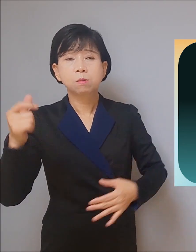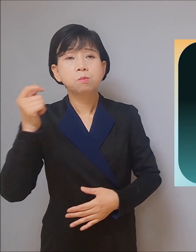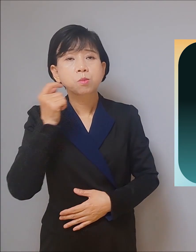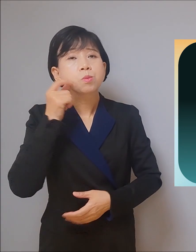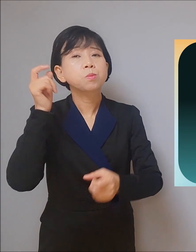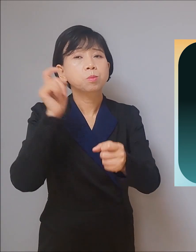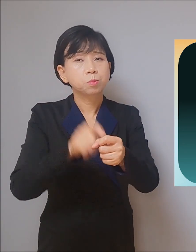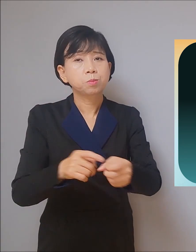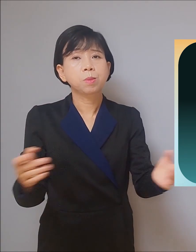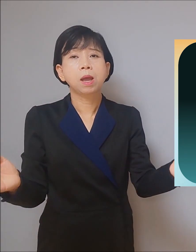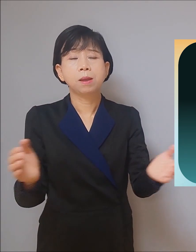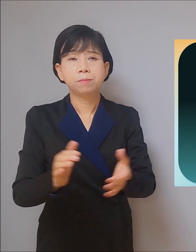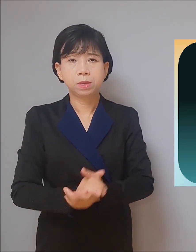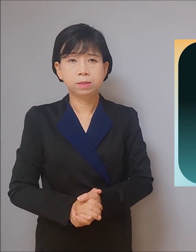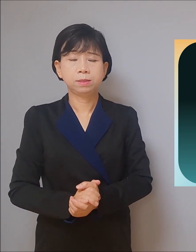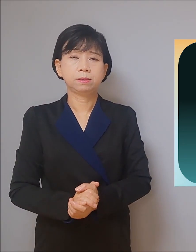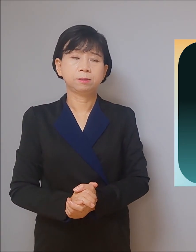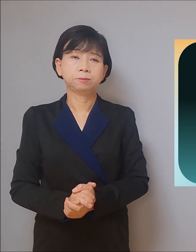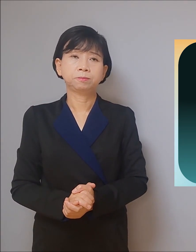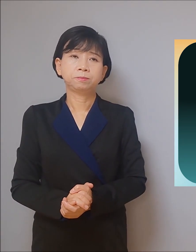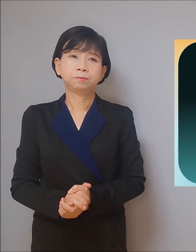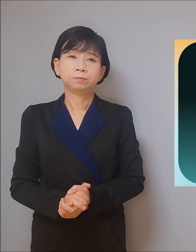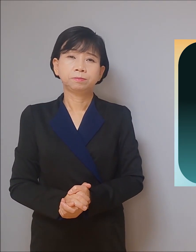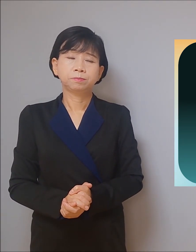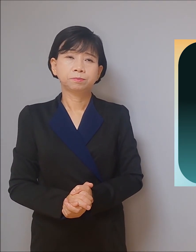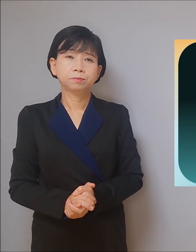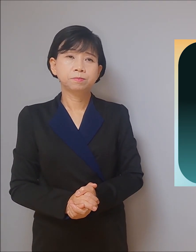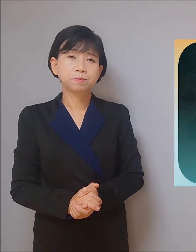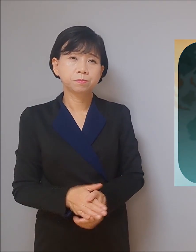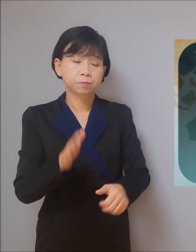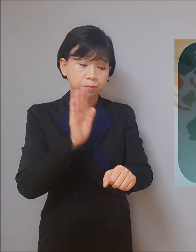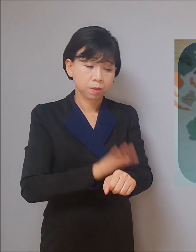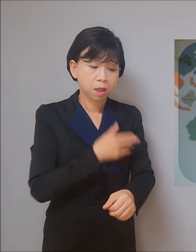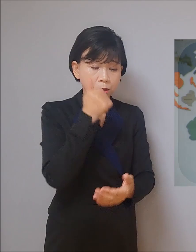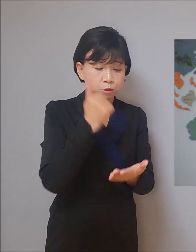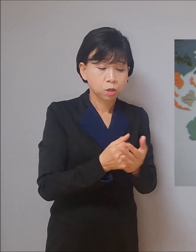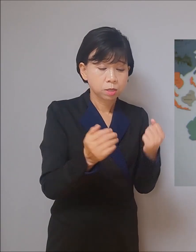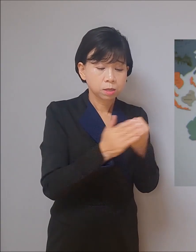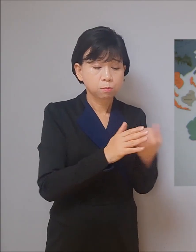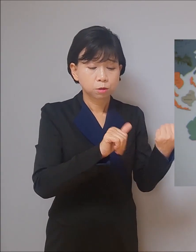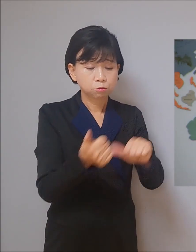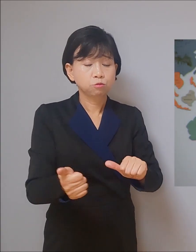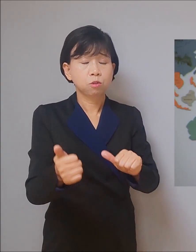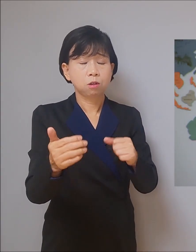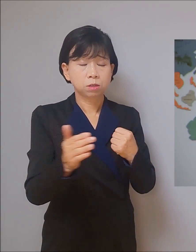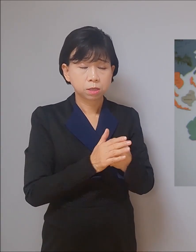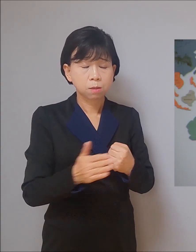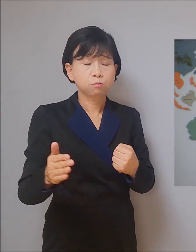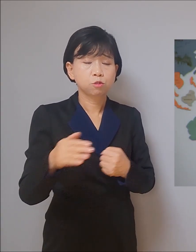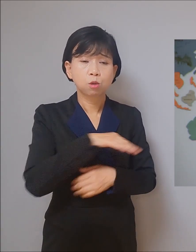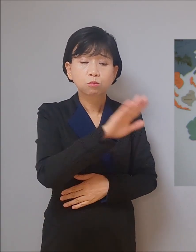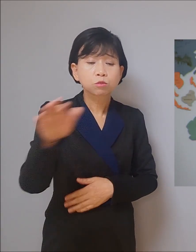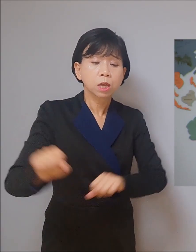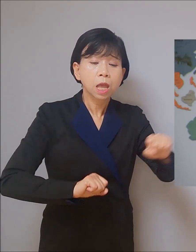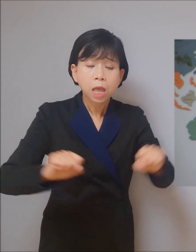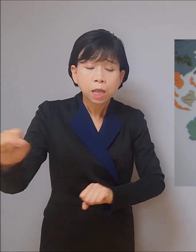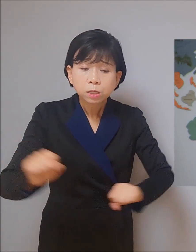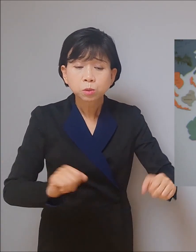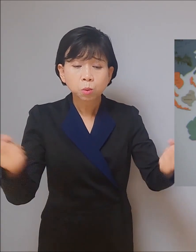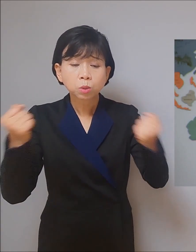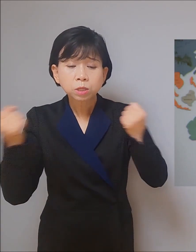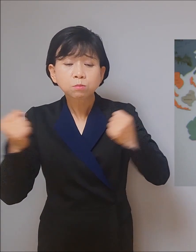자랑하지 못하게 함이라. 아멘. 허물과 죄로 죽었던 자이기에 행함과 힘으로 구원을 얻을